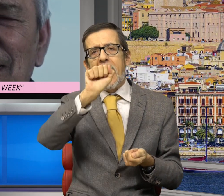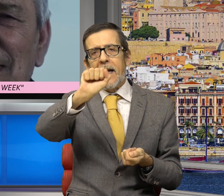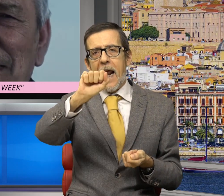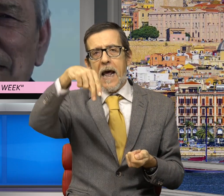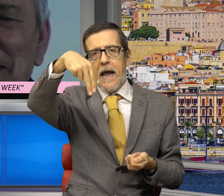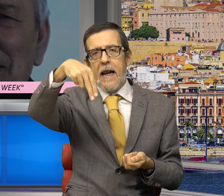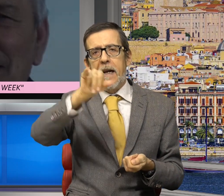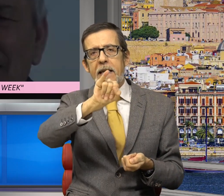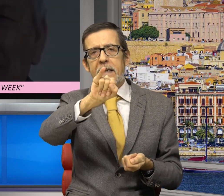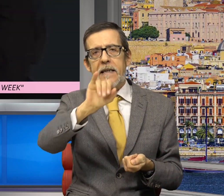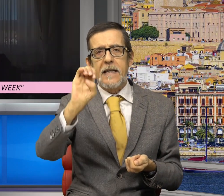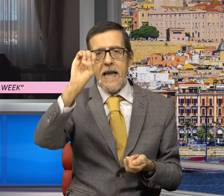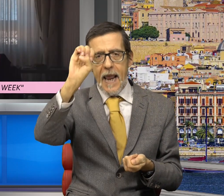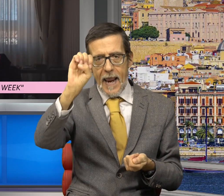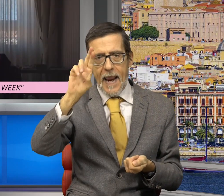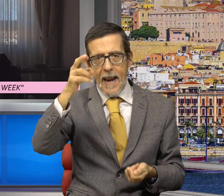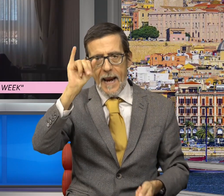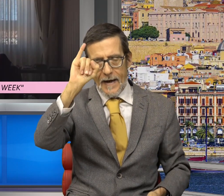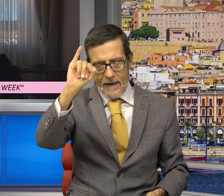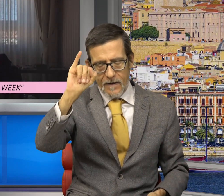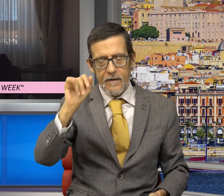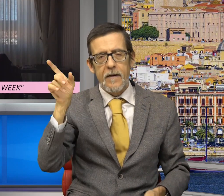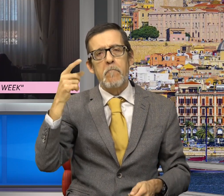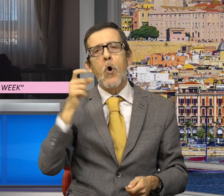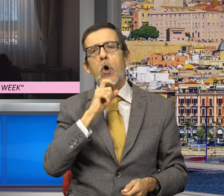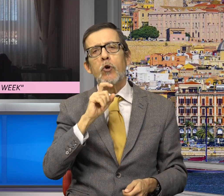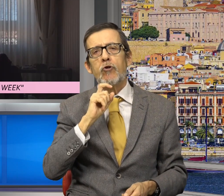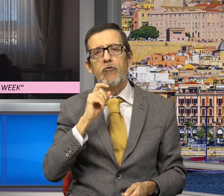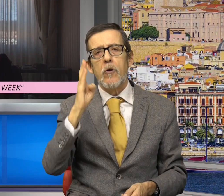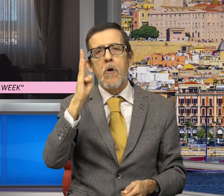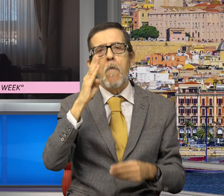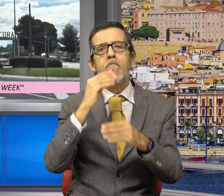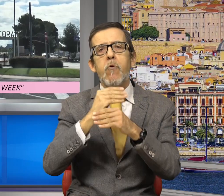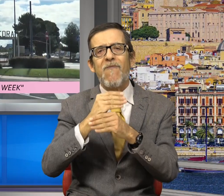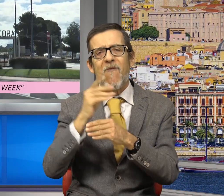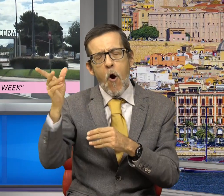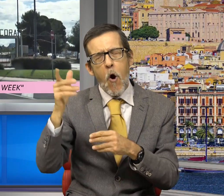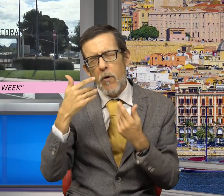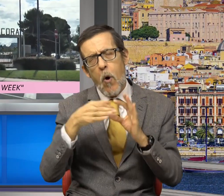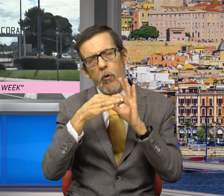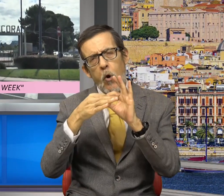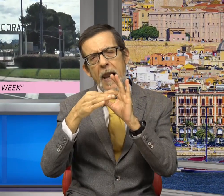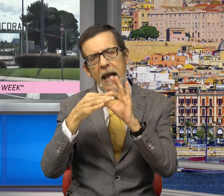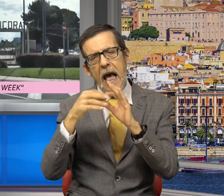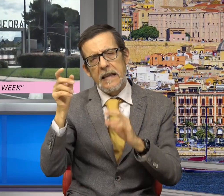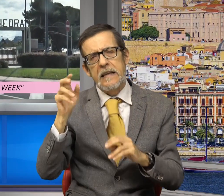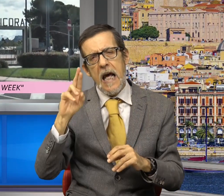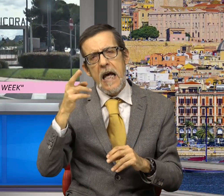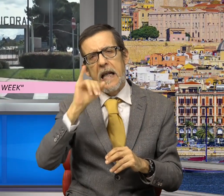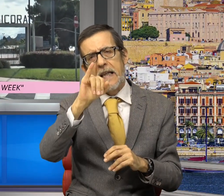nel 2006 Gigi Buffon e Fabio Cannavaro, entrambi molto legati a Riva durante la loro esperienza in nazionale.